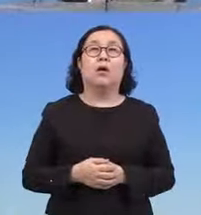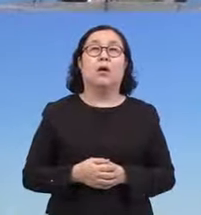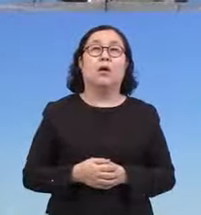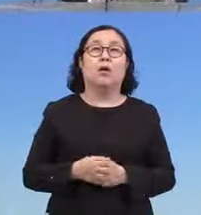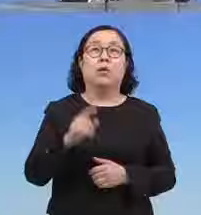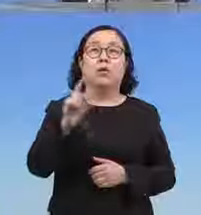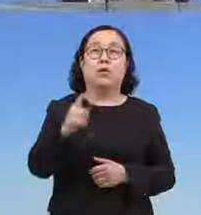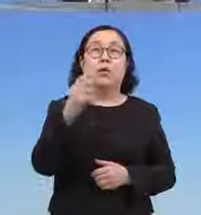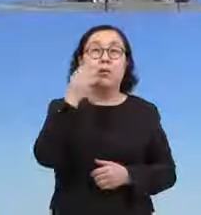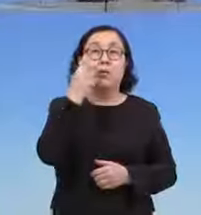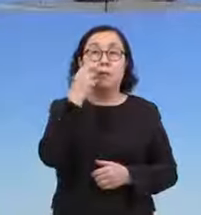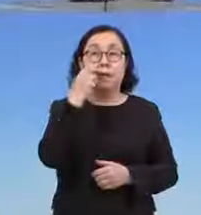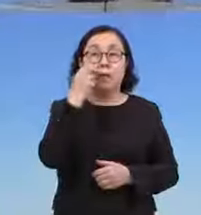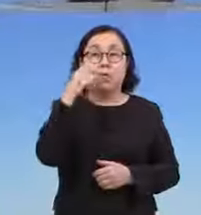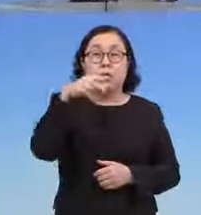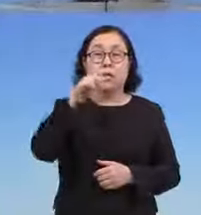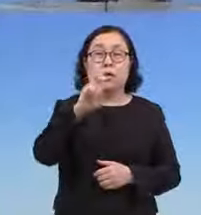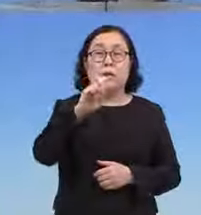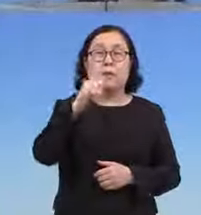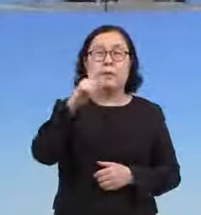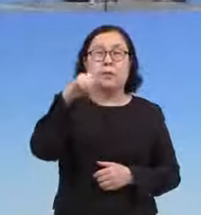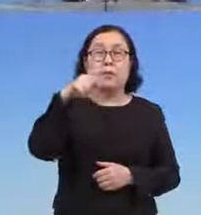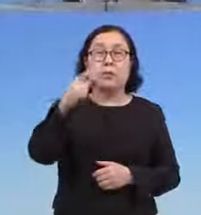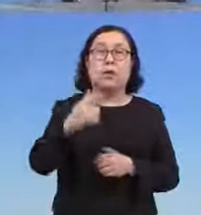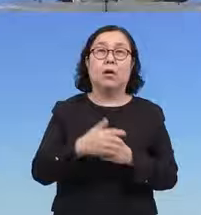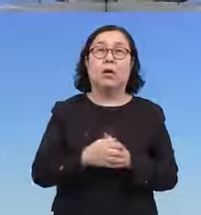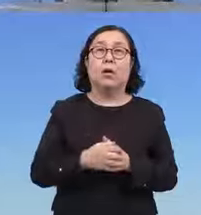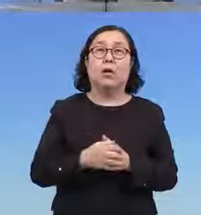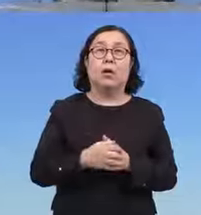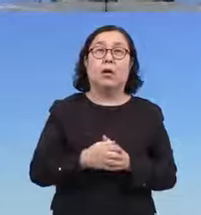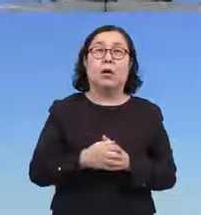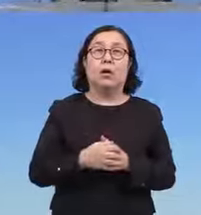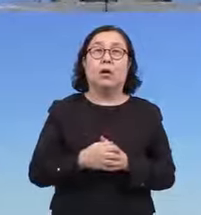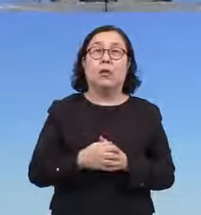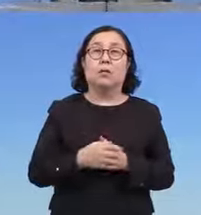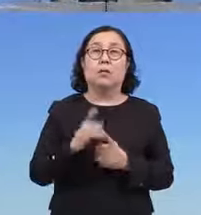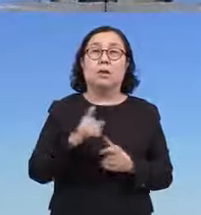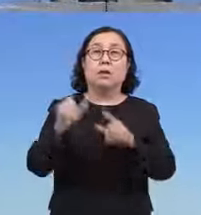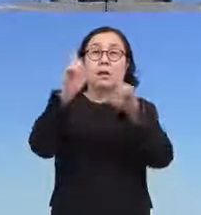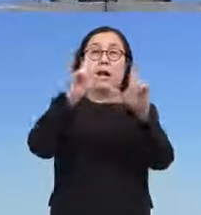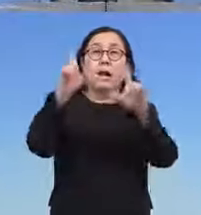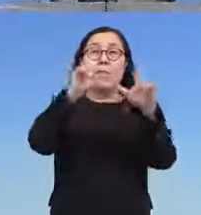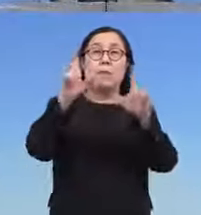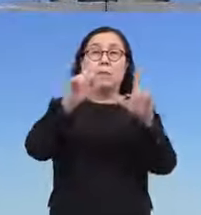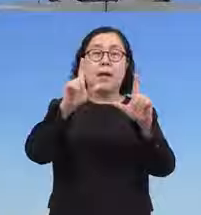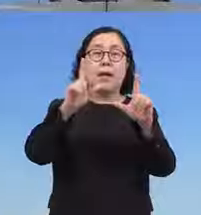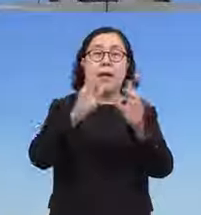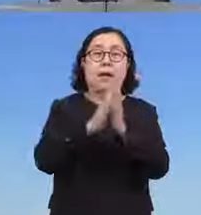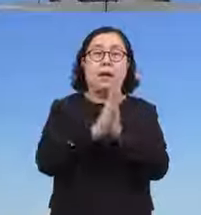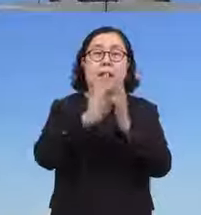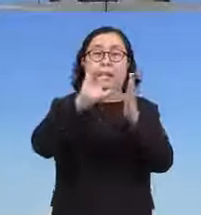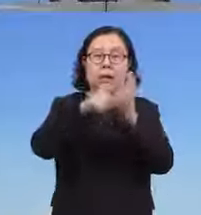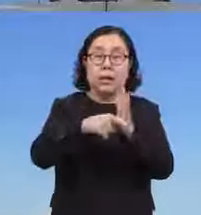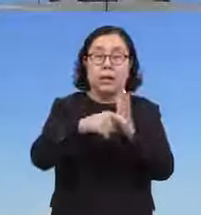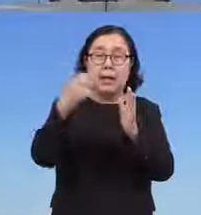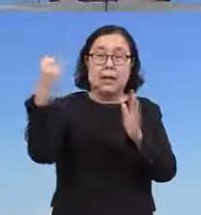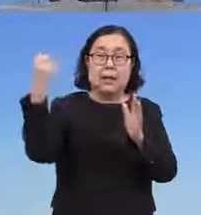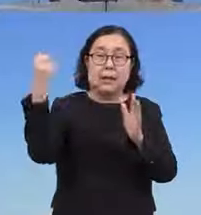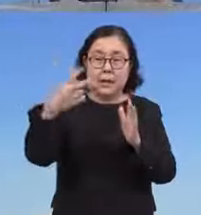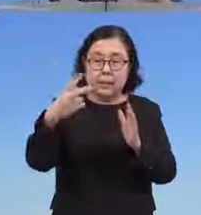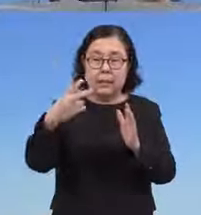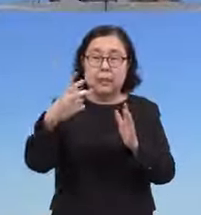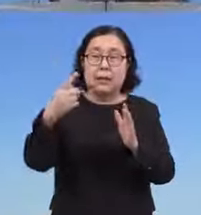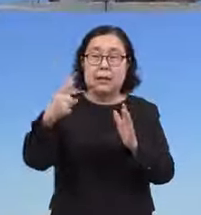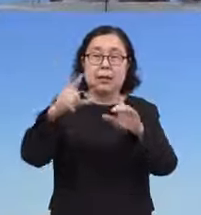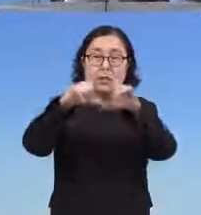하더라고요. 너 미국 시민권 반납하면 라이프 타임에, 요 말이 잊혀지, 라이프 타임에 다시는 미국